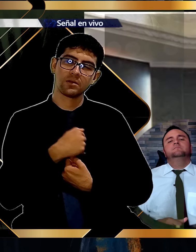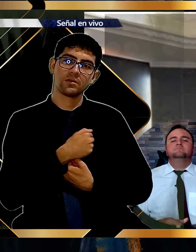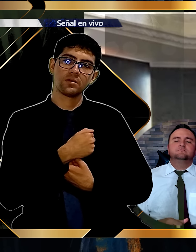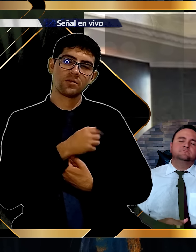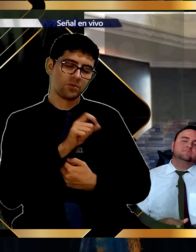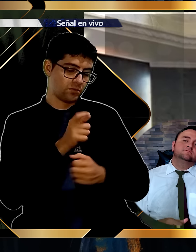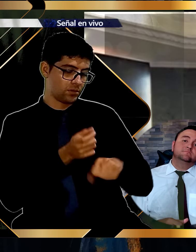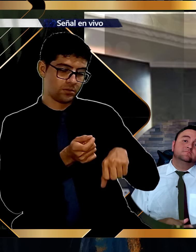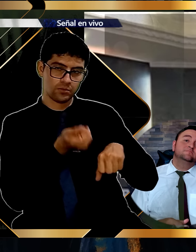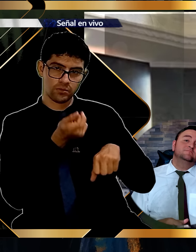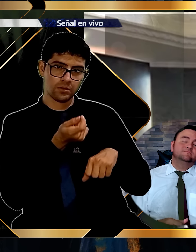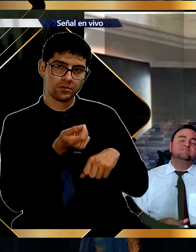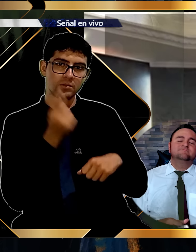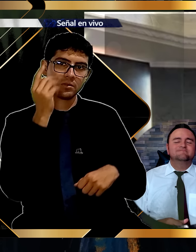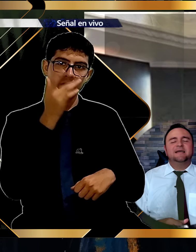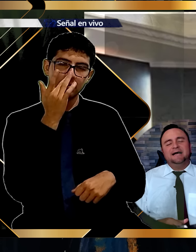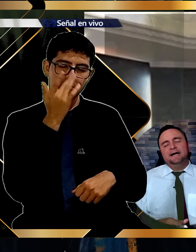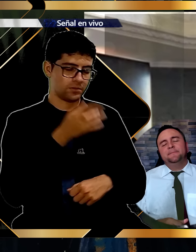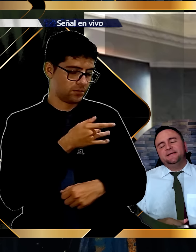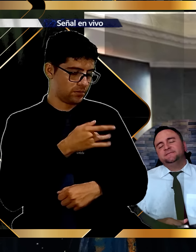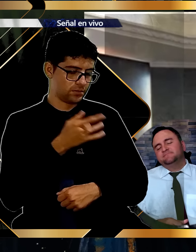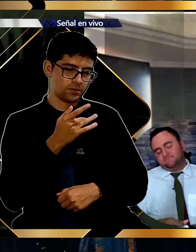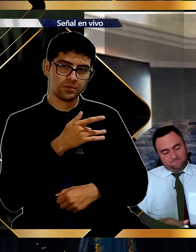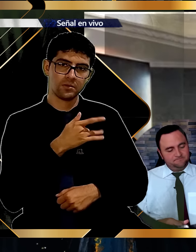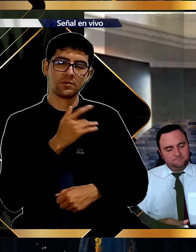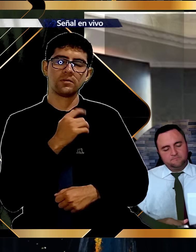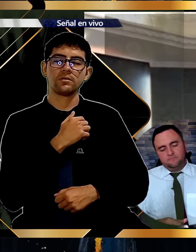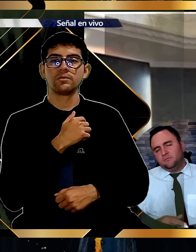Miren, no se me ve ni uno.